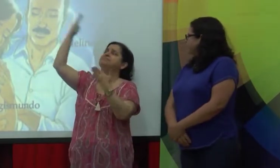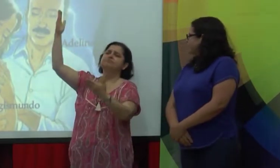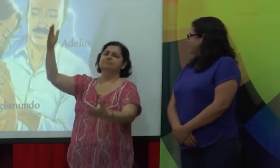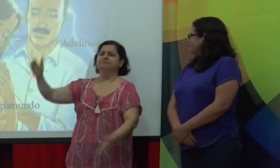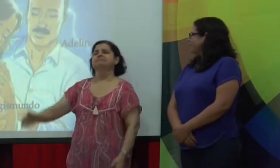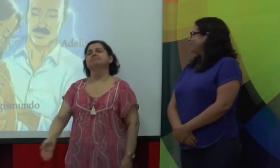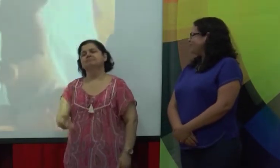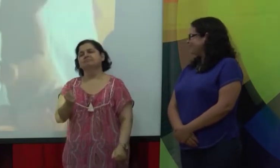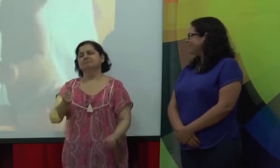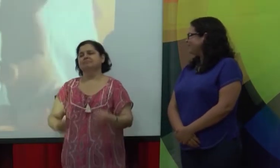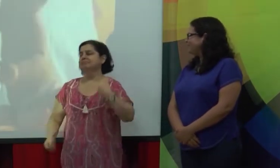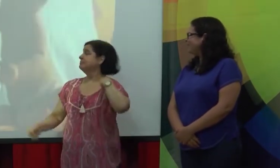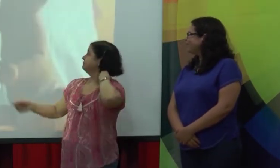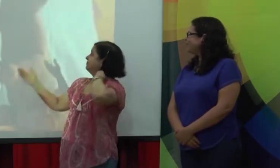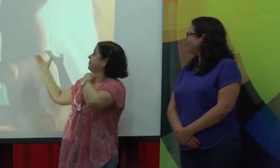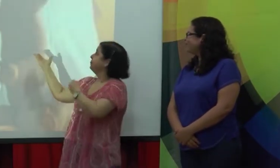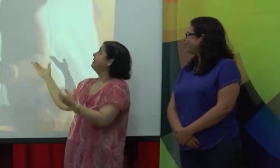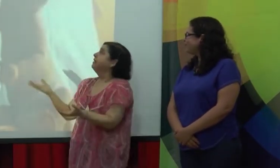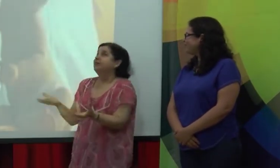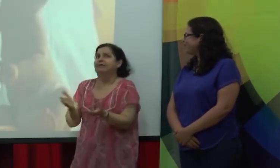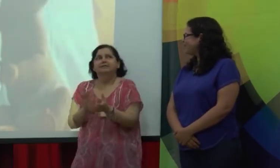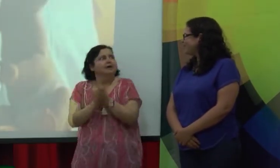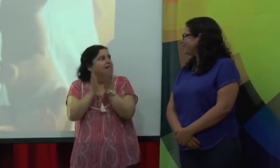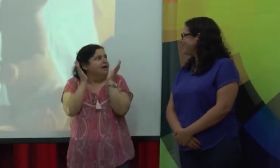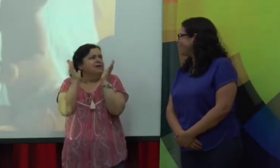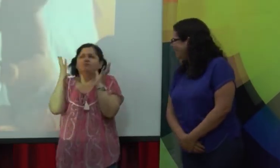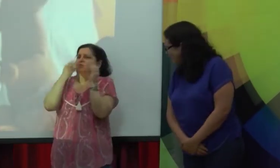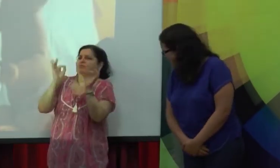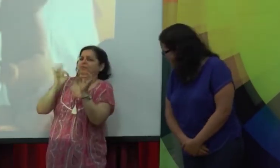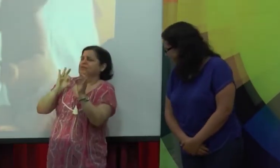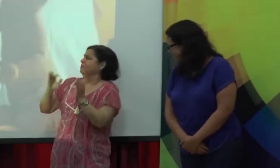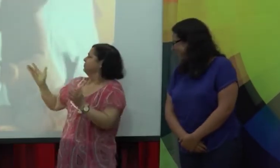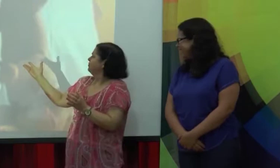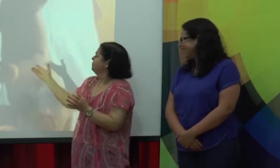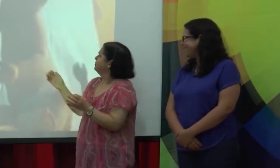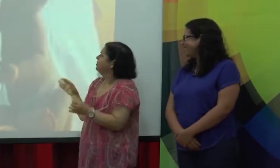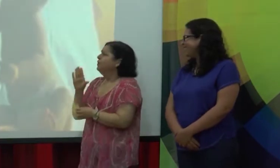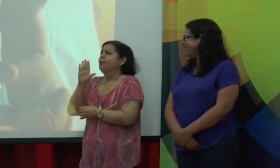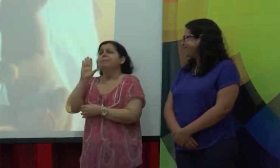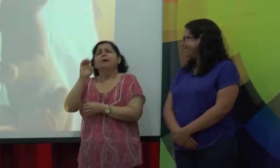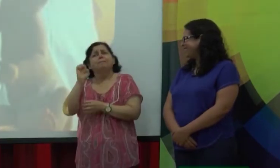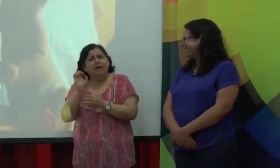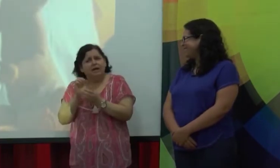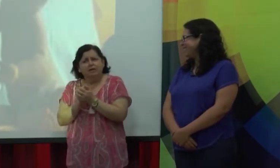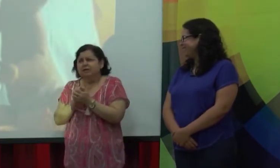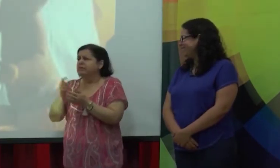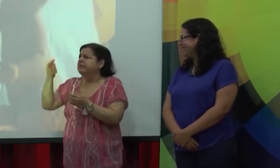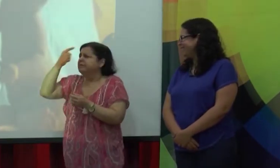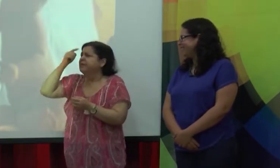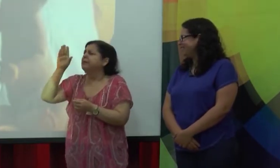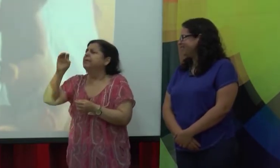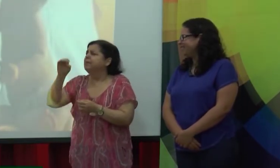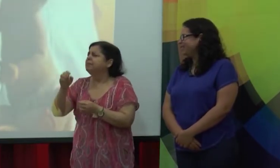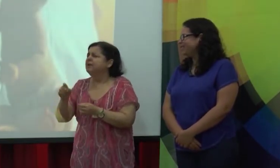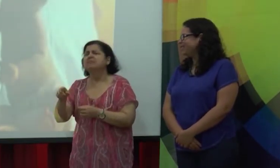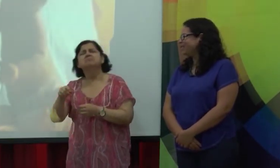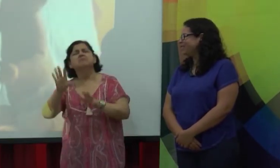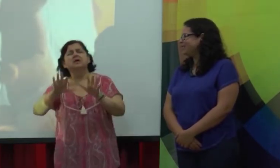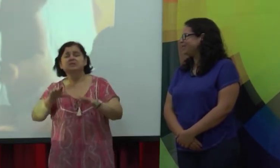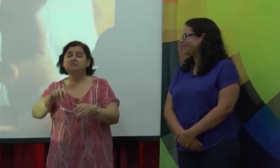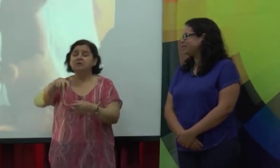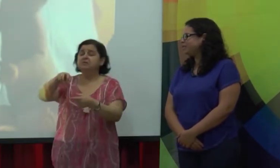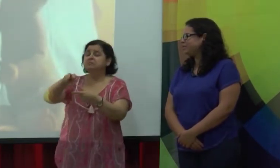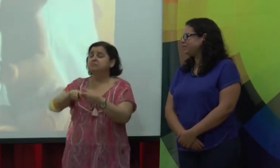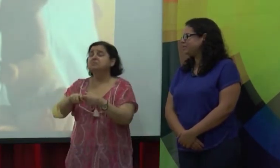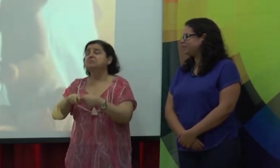Deus é muito bom, a gente tem que agradecer sempre a Deus. Que coisa maravilhosa essa imagem também. Um bebezinho,